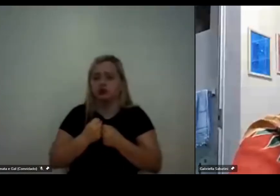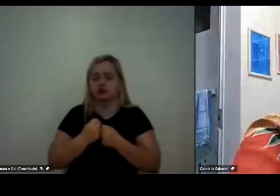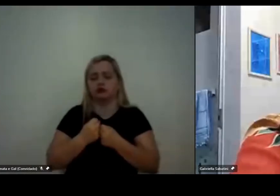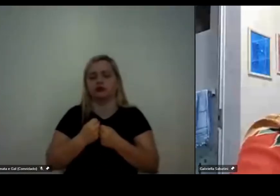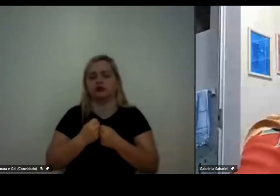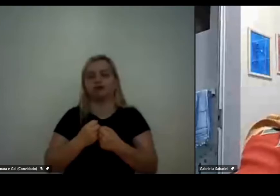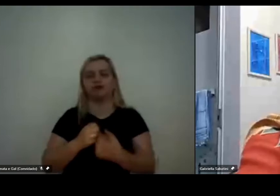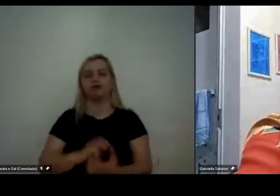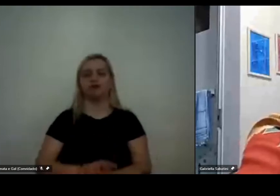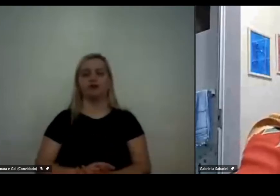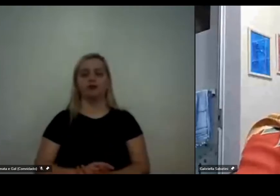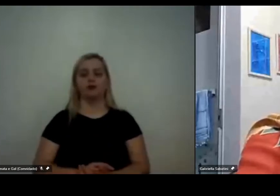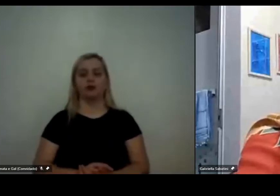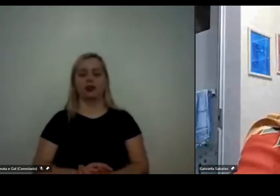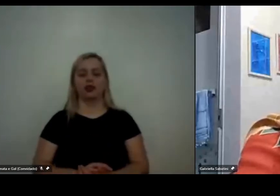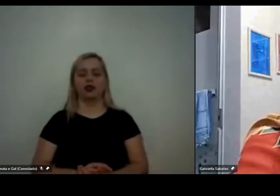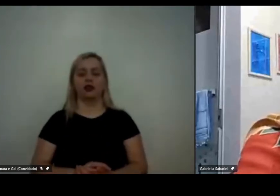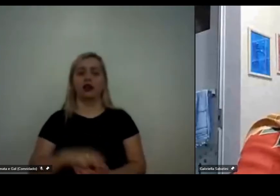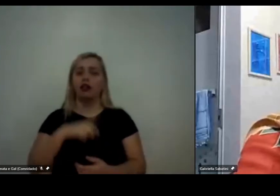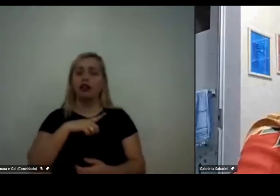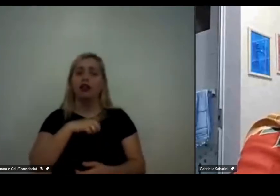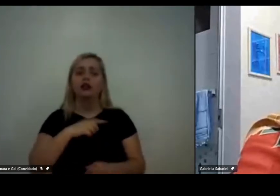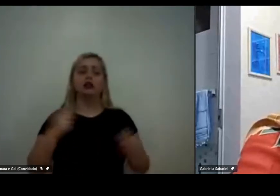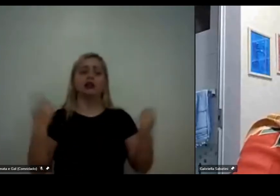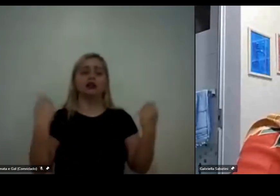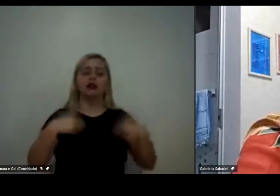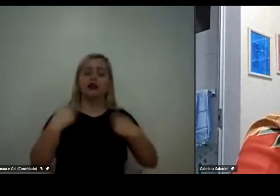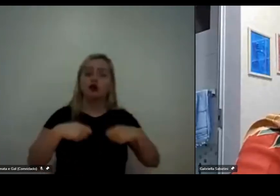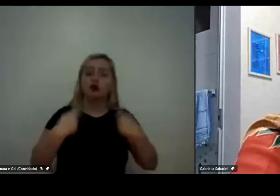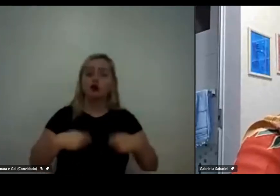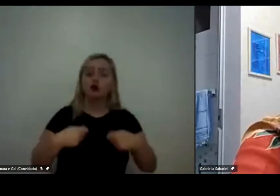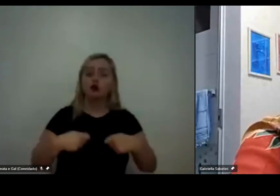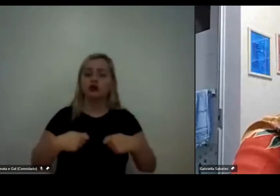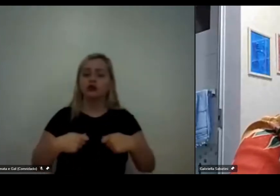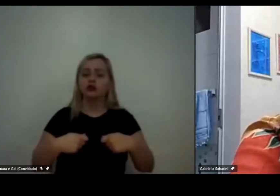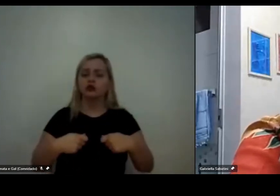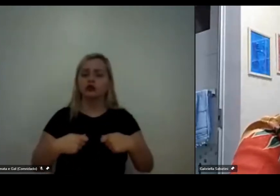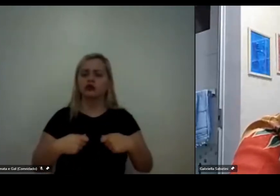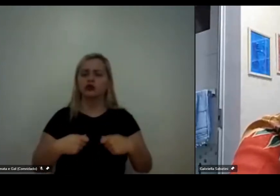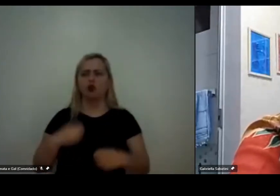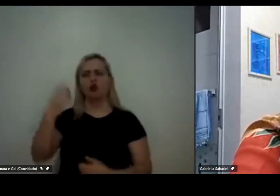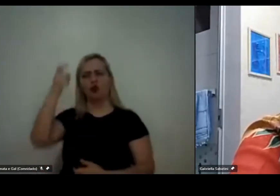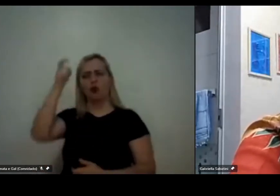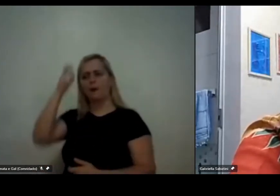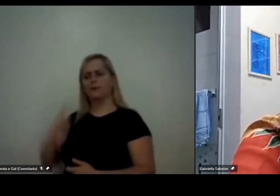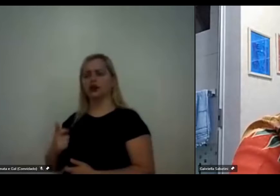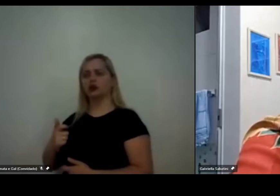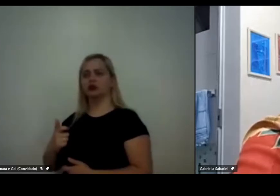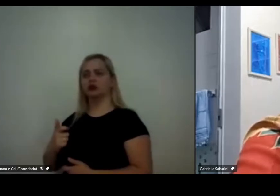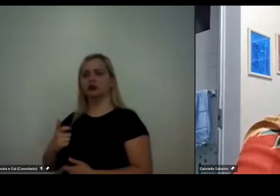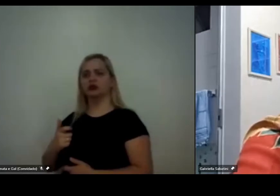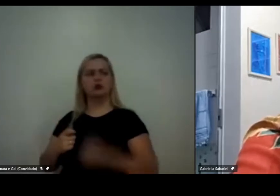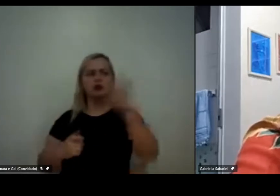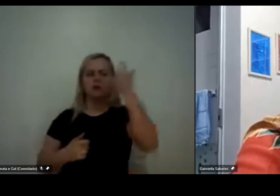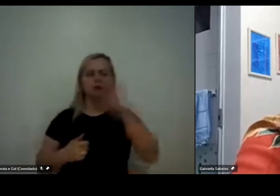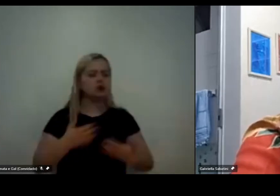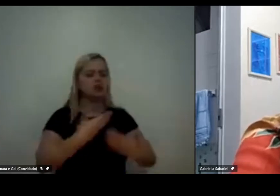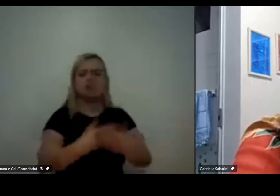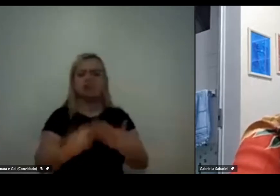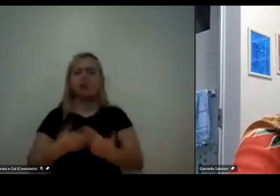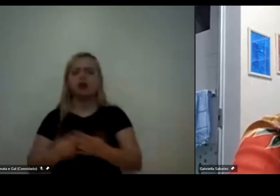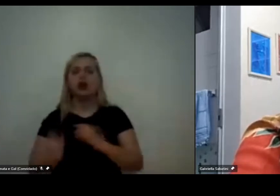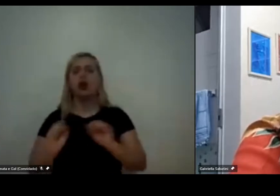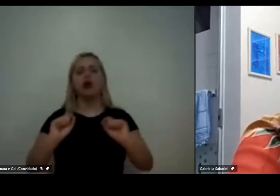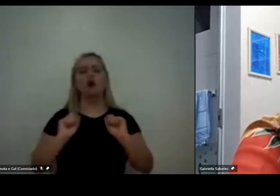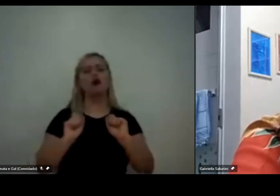plantas. Seria uma necessidade de ser gente? Um alguém qualquer? O que isso significa,